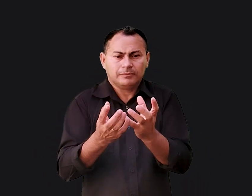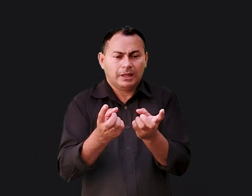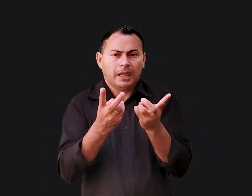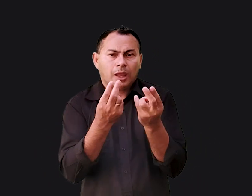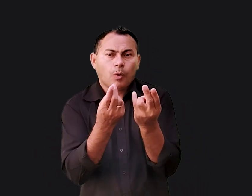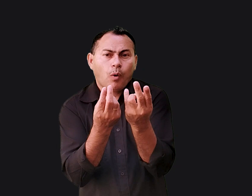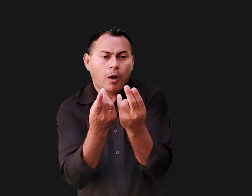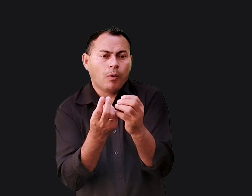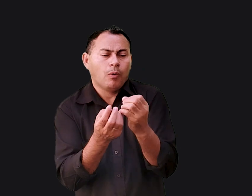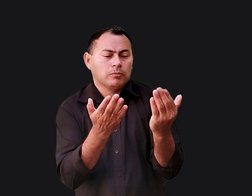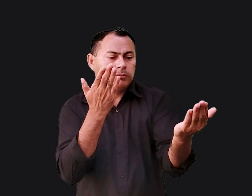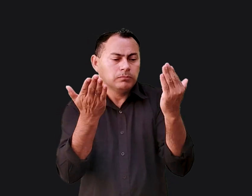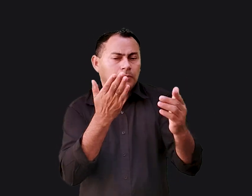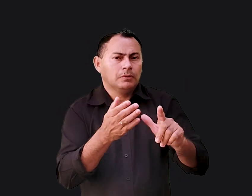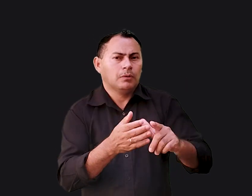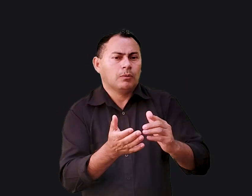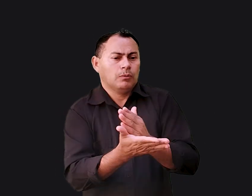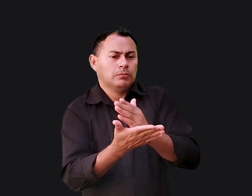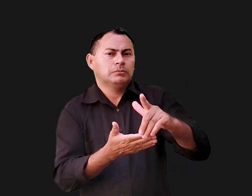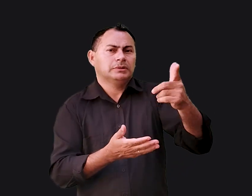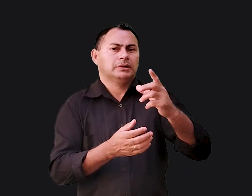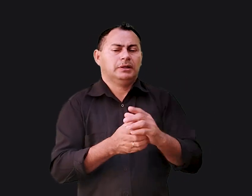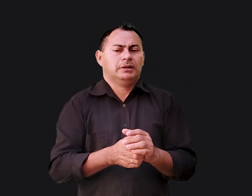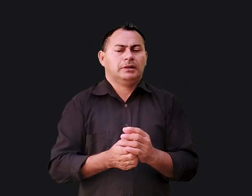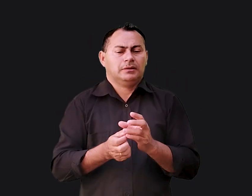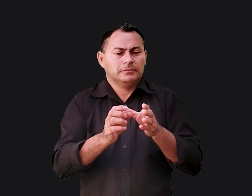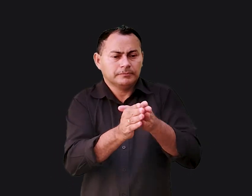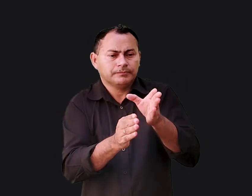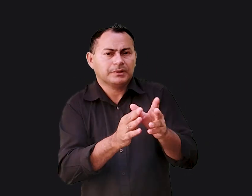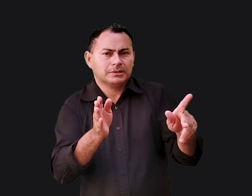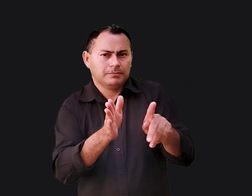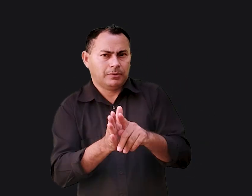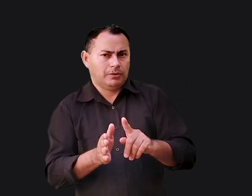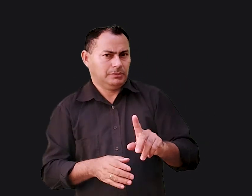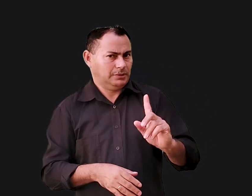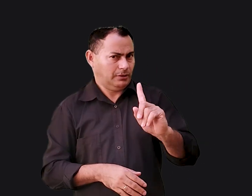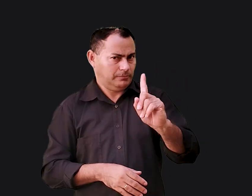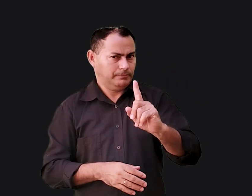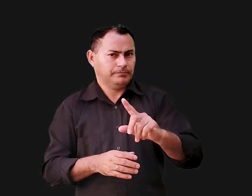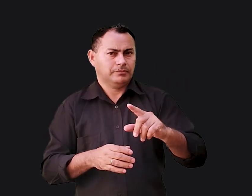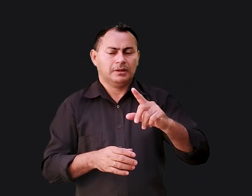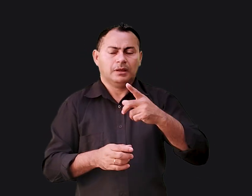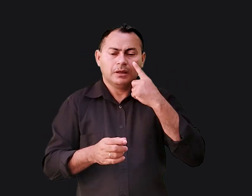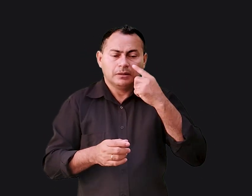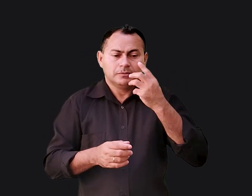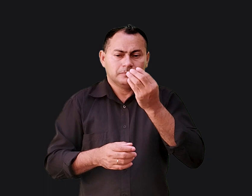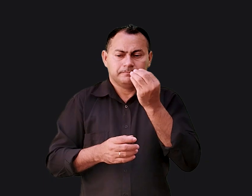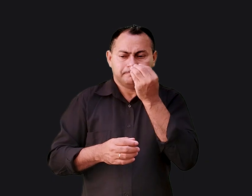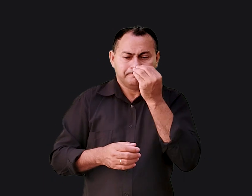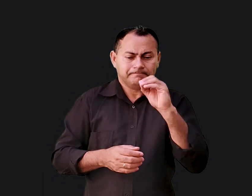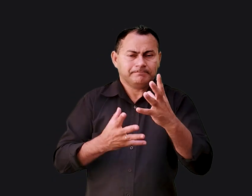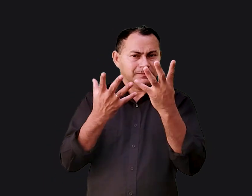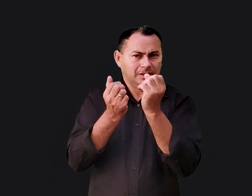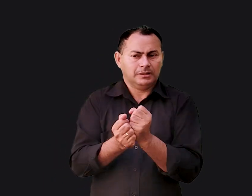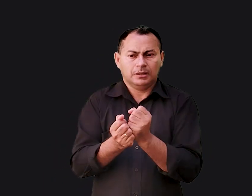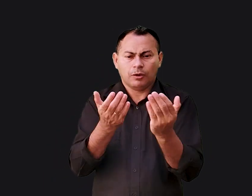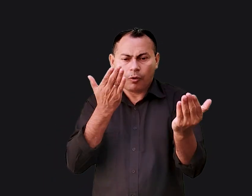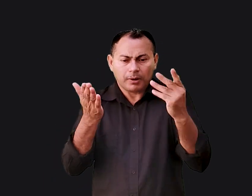nos igualar ou nos comparar com alguns que se recomendam a si mesmos. Quando eles se medem e se comparam